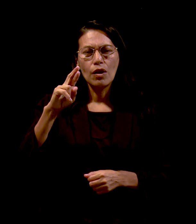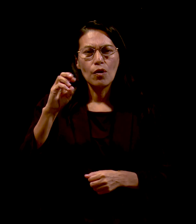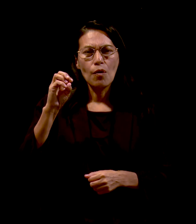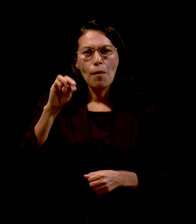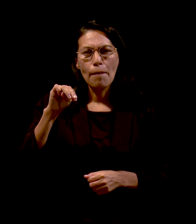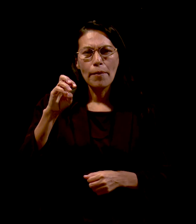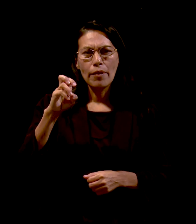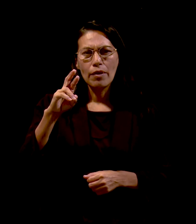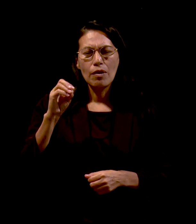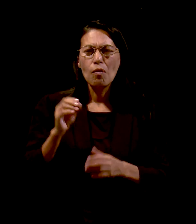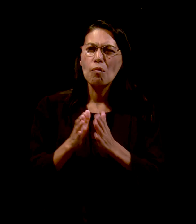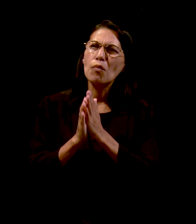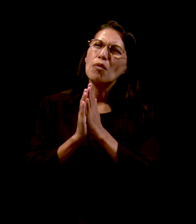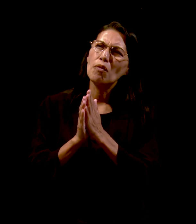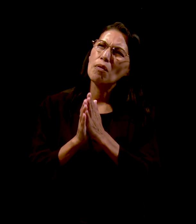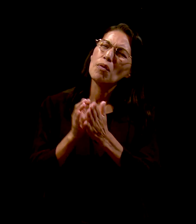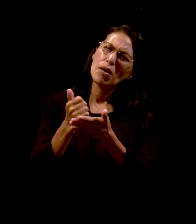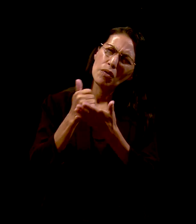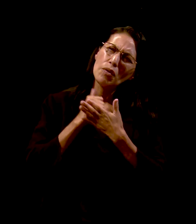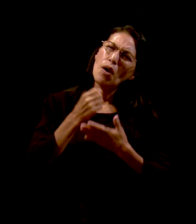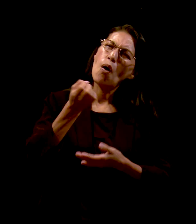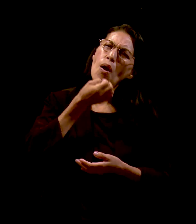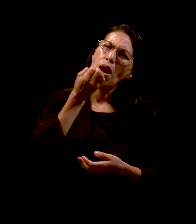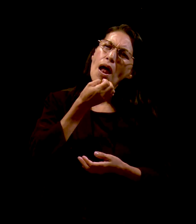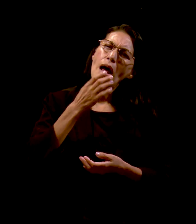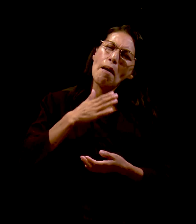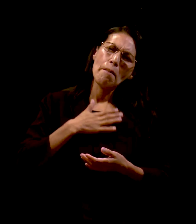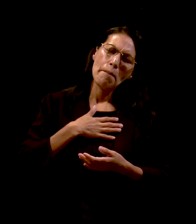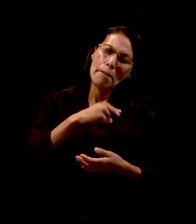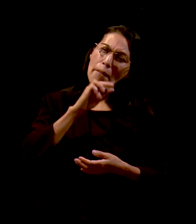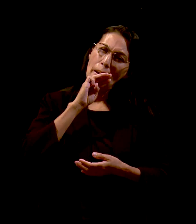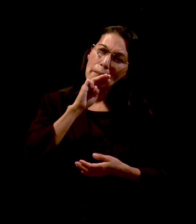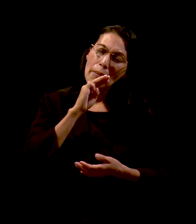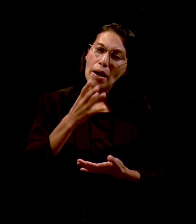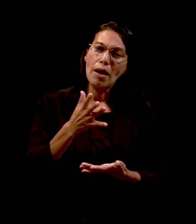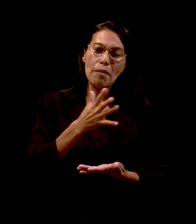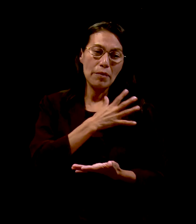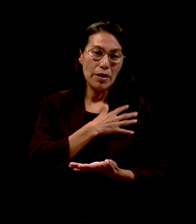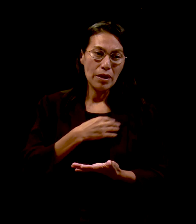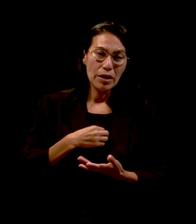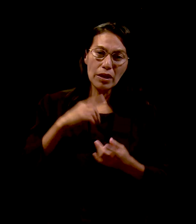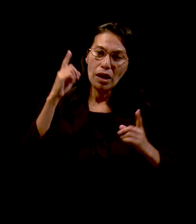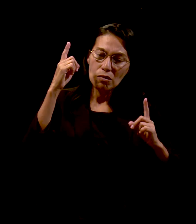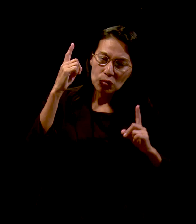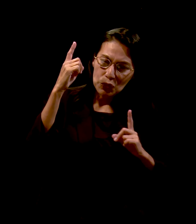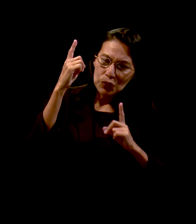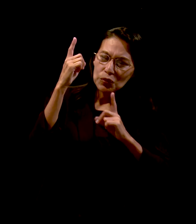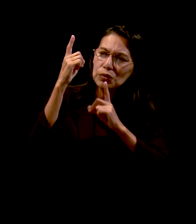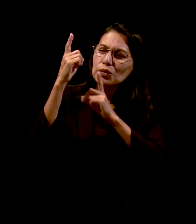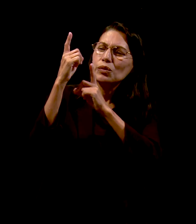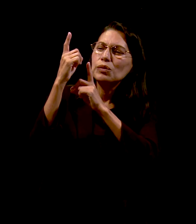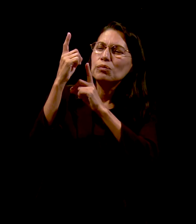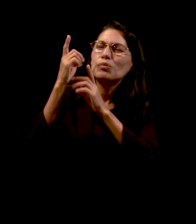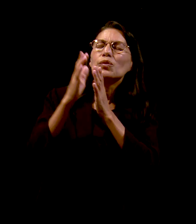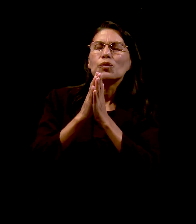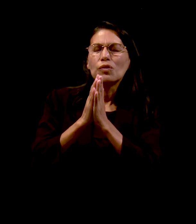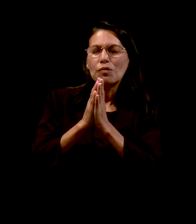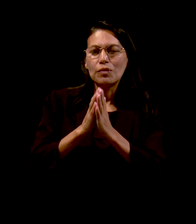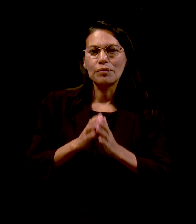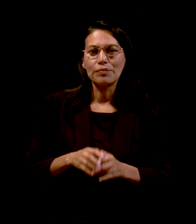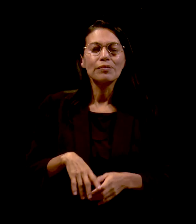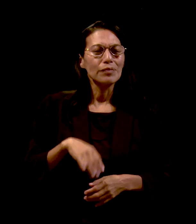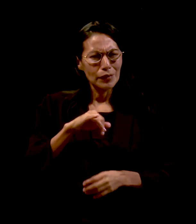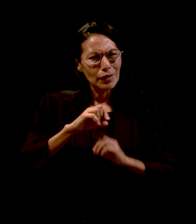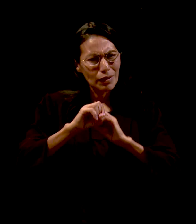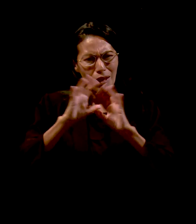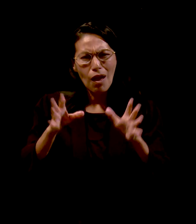por mi mamá y para que mi hija regrese a los pies de jesús son nos uniremos a ti en oración por tu hija y por